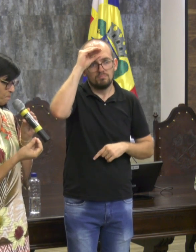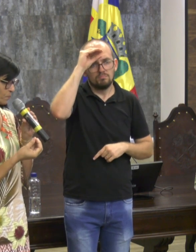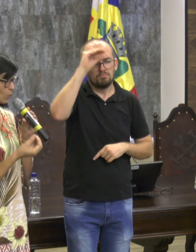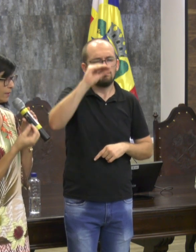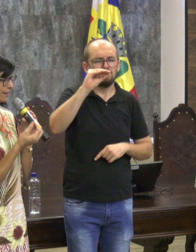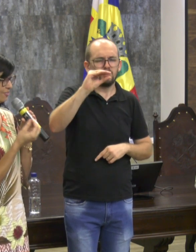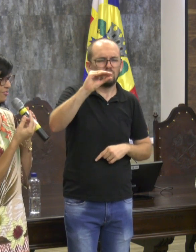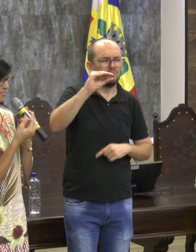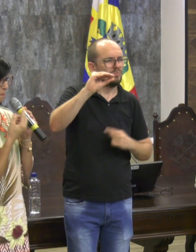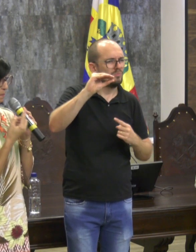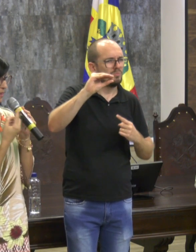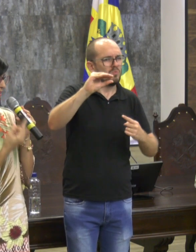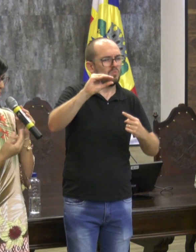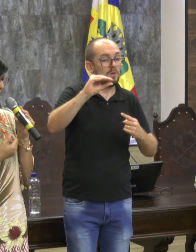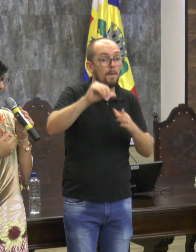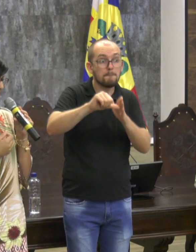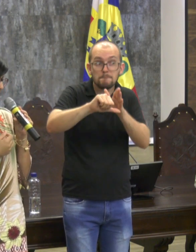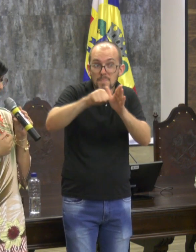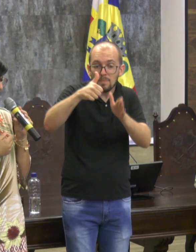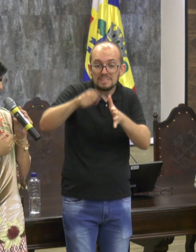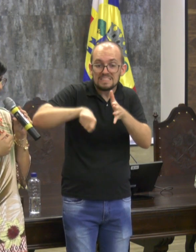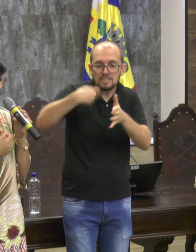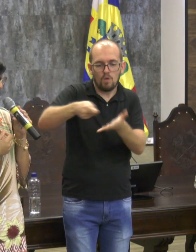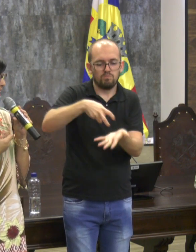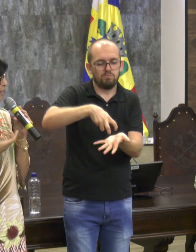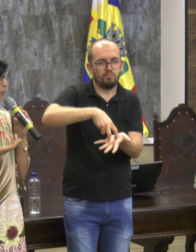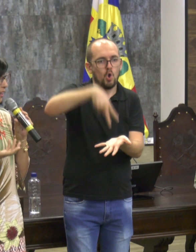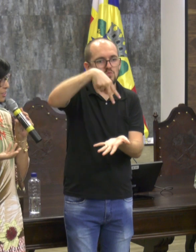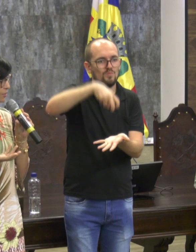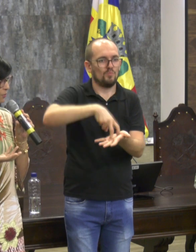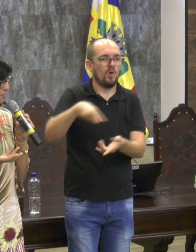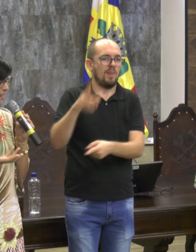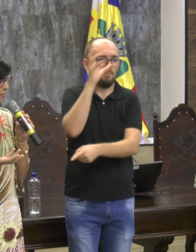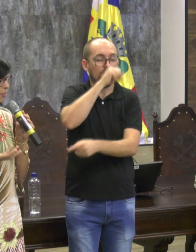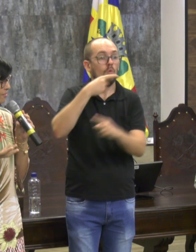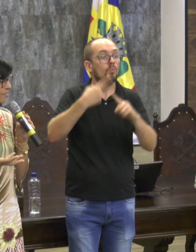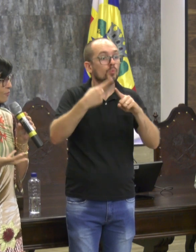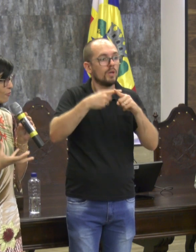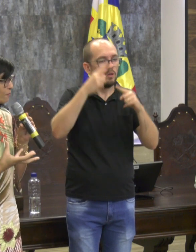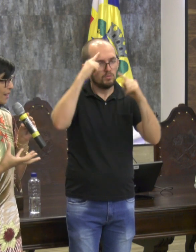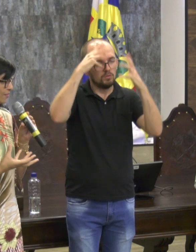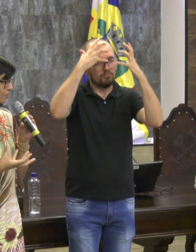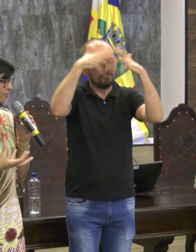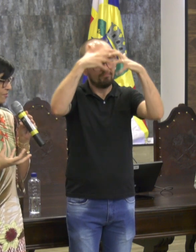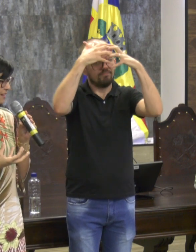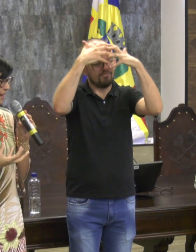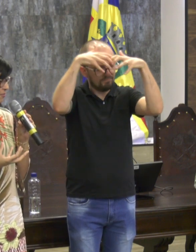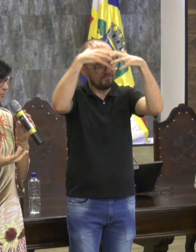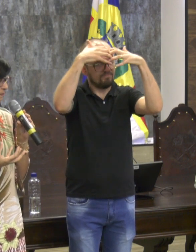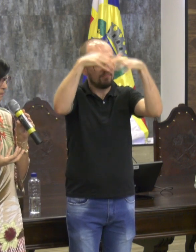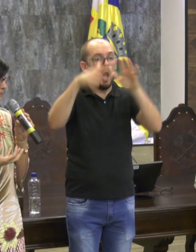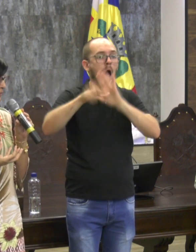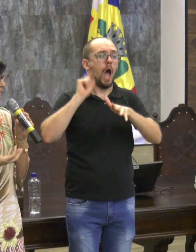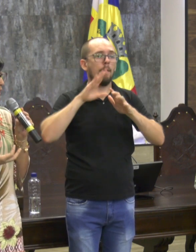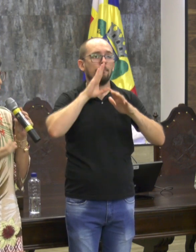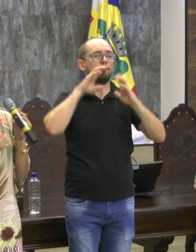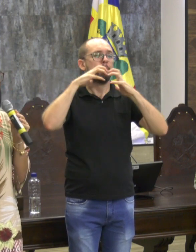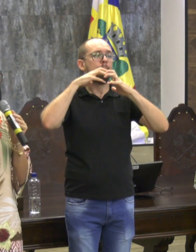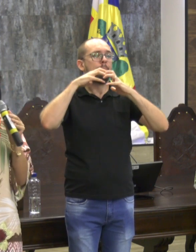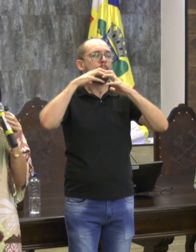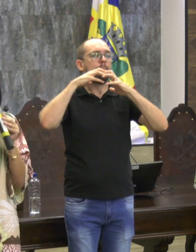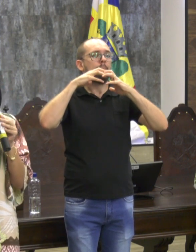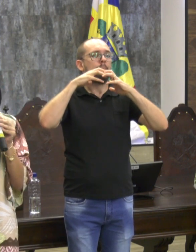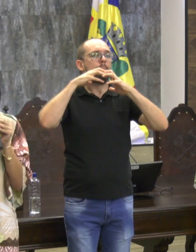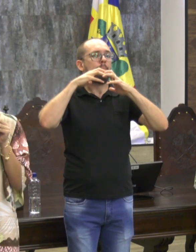impactante quando ele disse a primeira palavra. É a linguagem do Gustavo, é o desenvolvimento do Gustavo. E